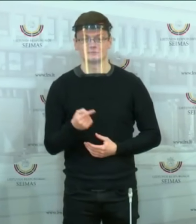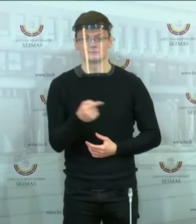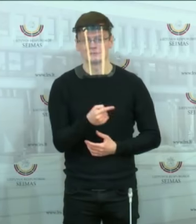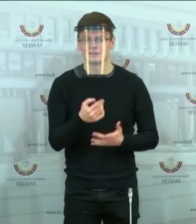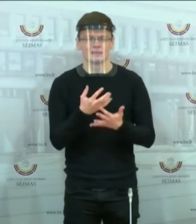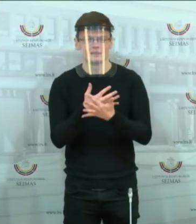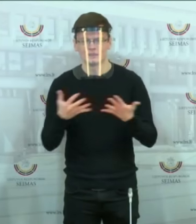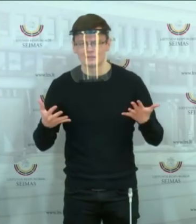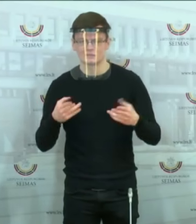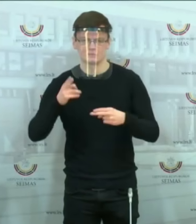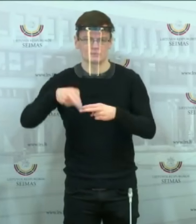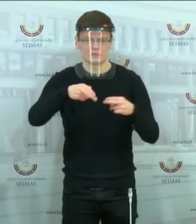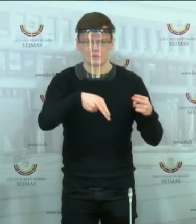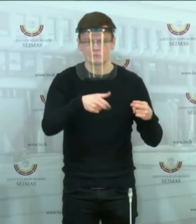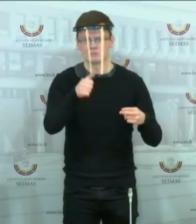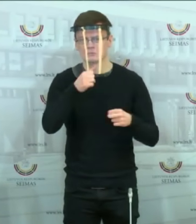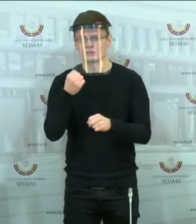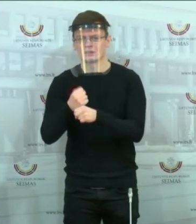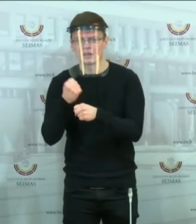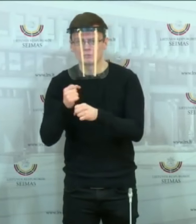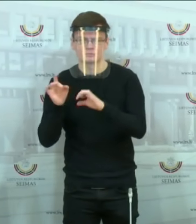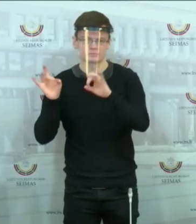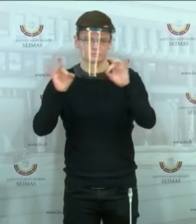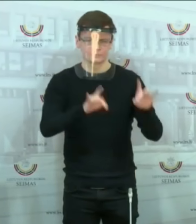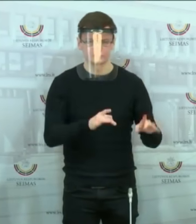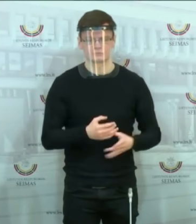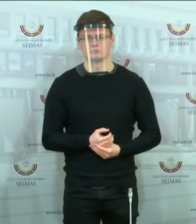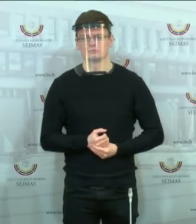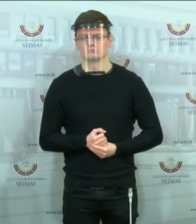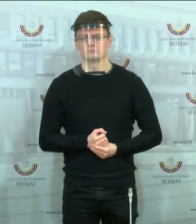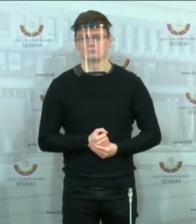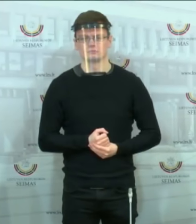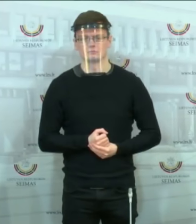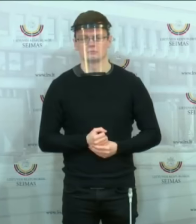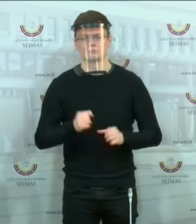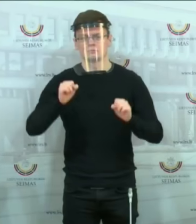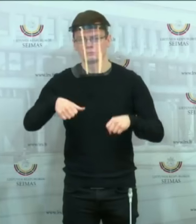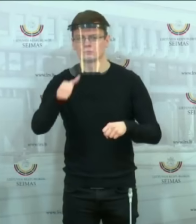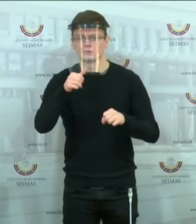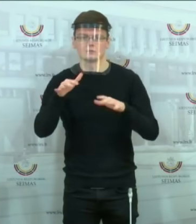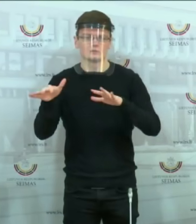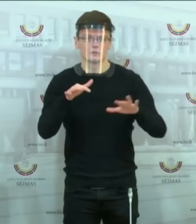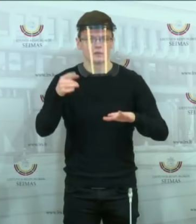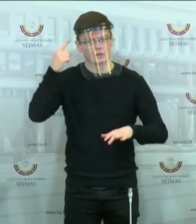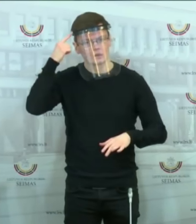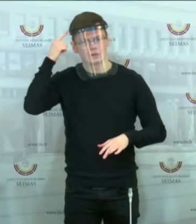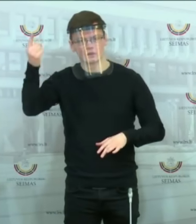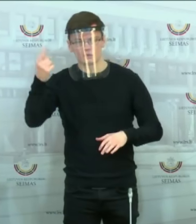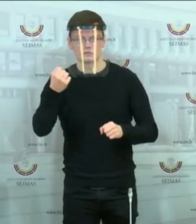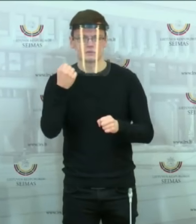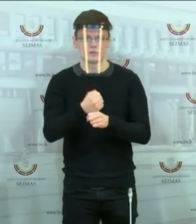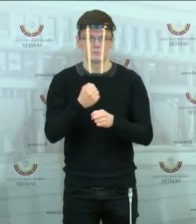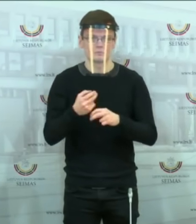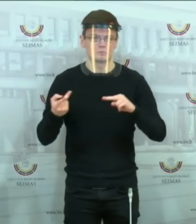darbai yra labai skirtingi ir kai kuriais atvejais matyt galima na, sugalvoti darbą, perorganizuoti taip,